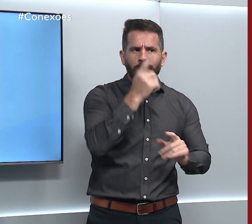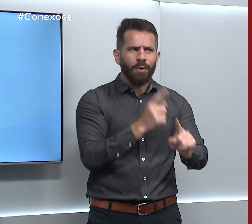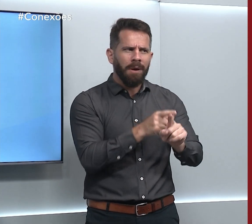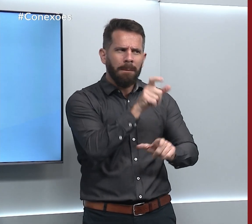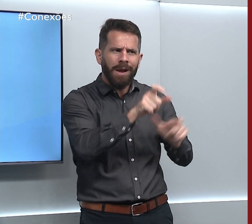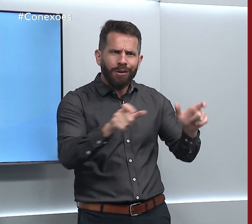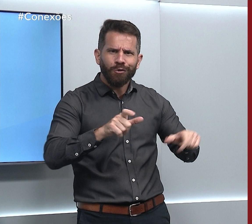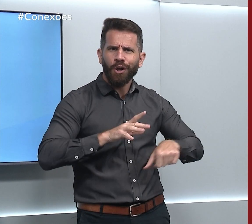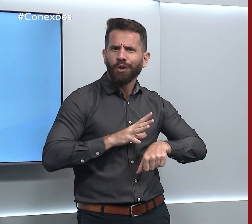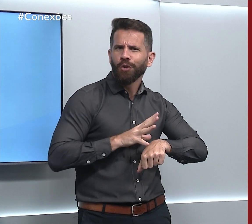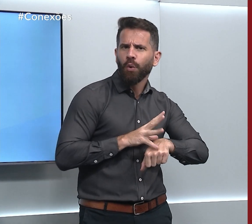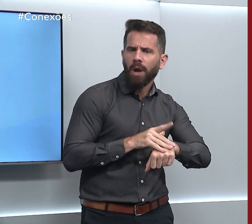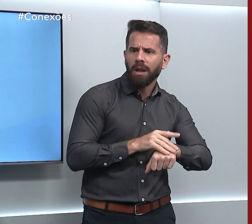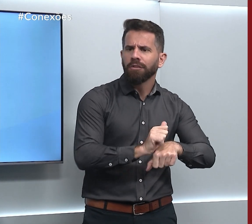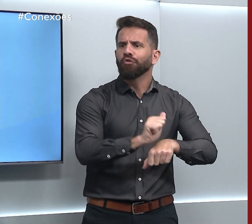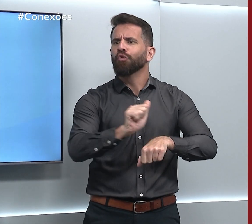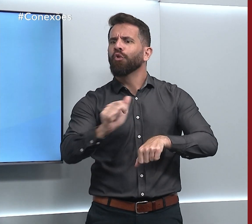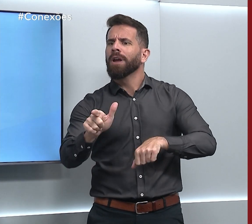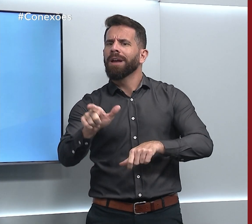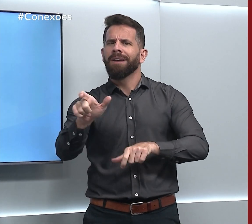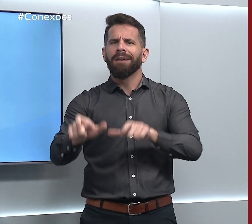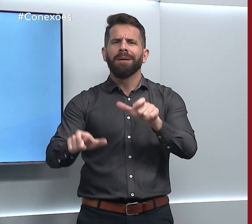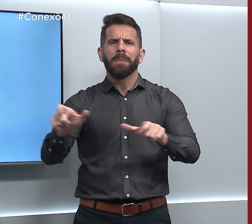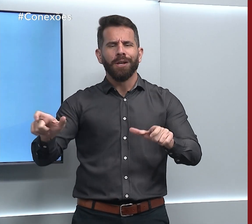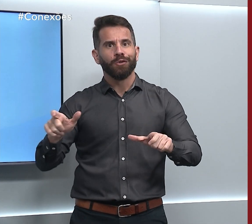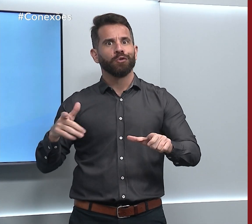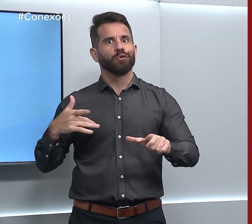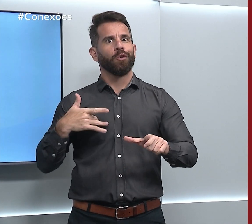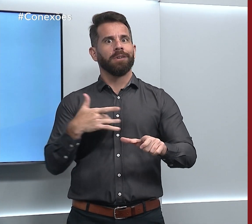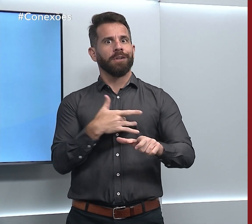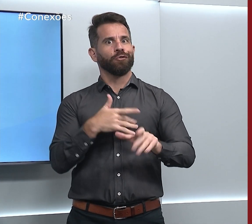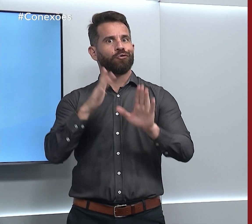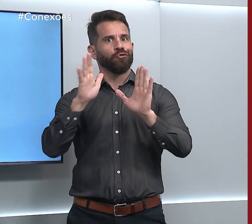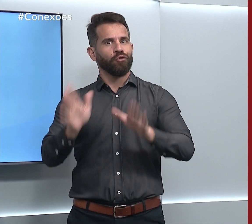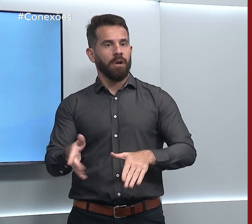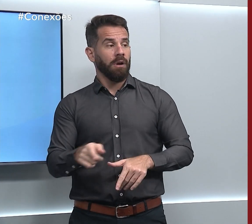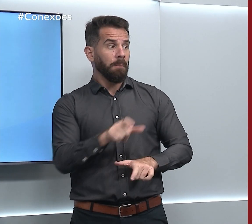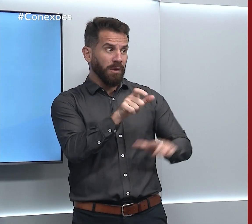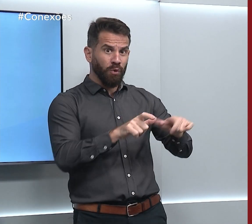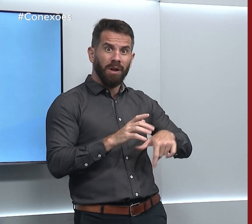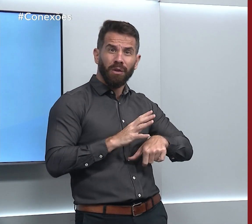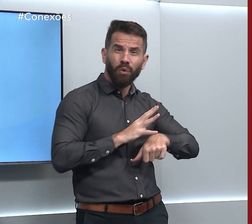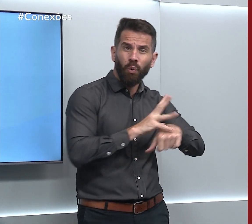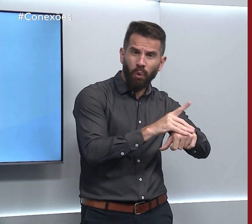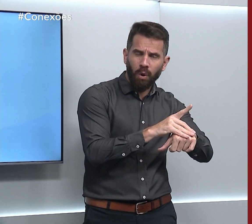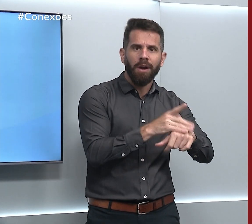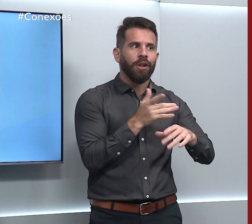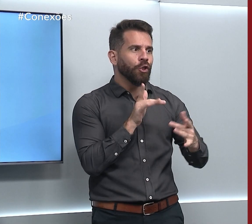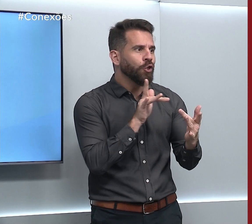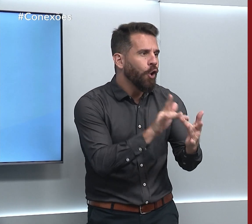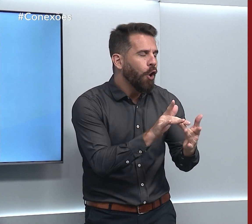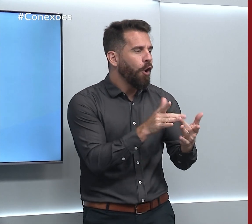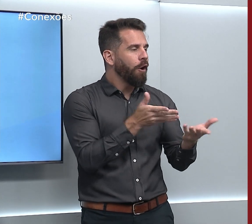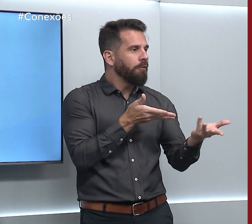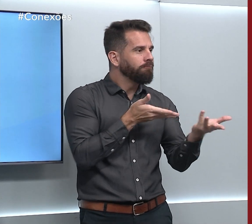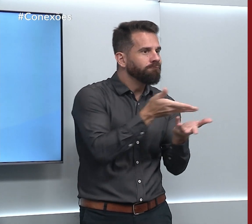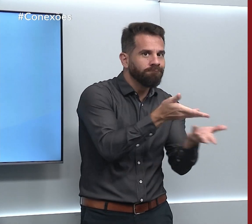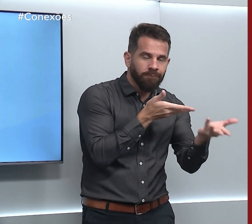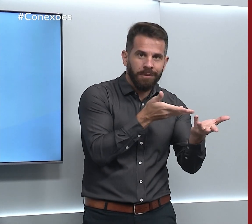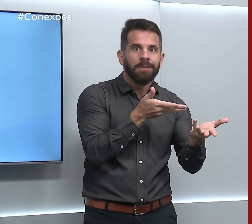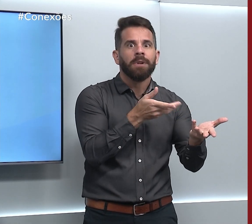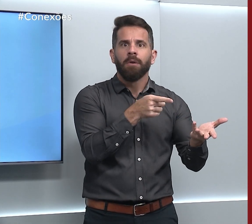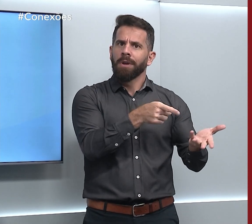do que de pessoas saudáveis. E que esse contato não deve ser negligenciado em